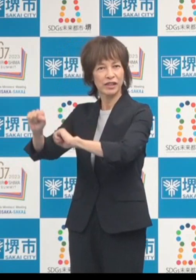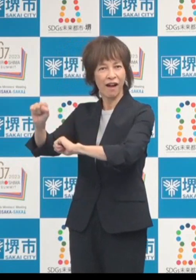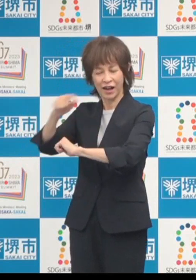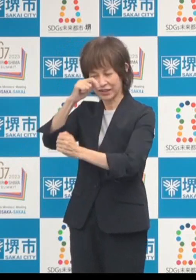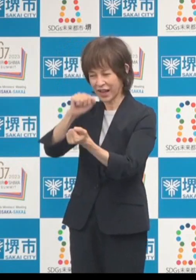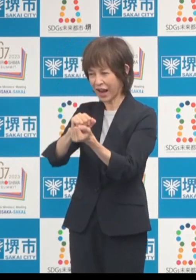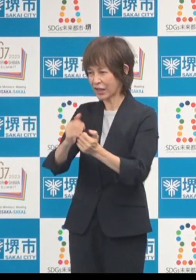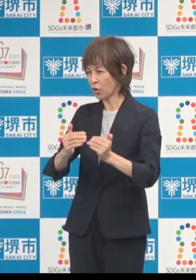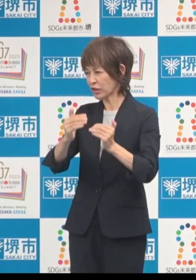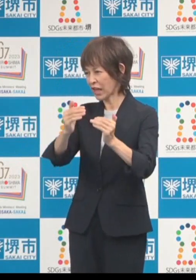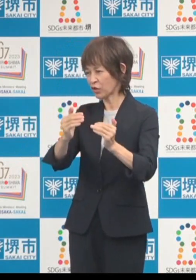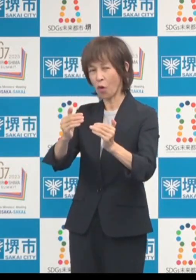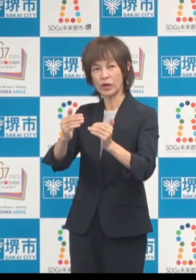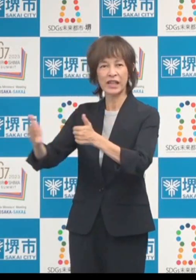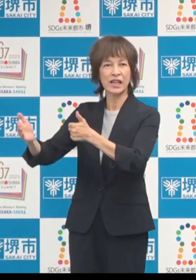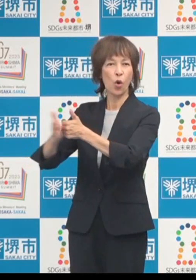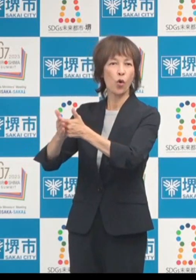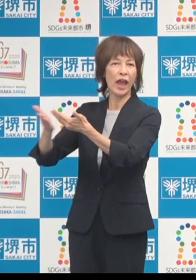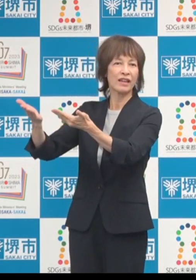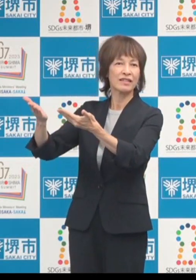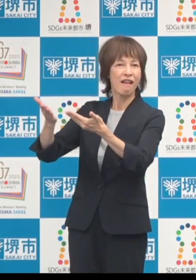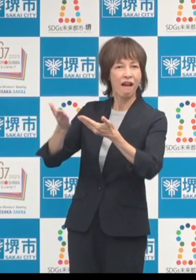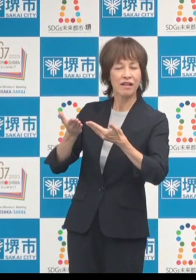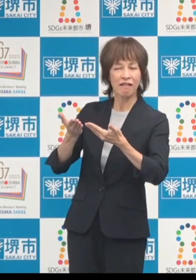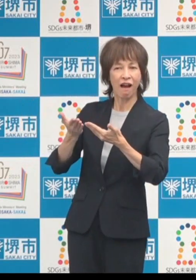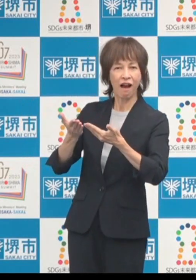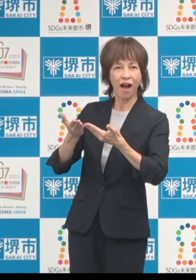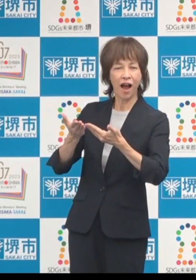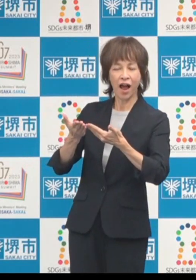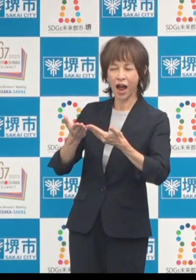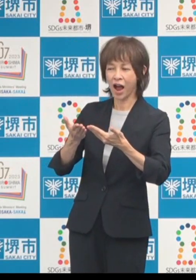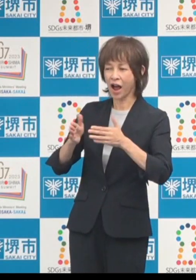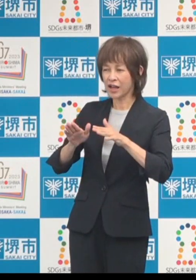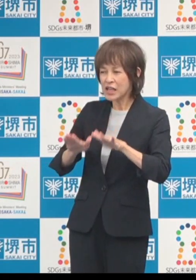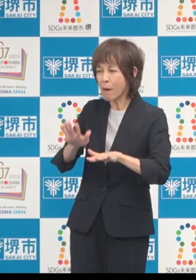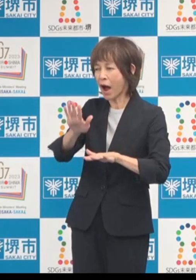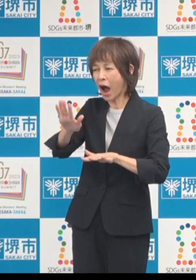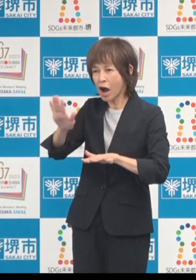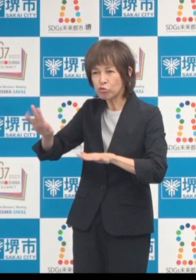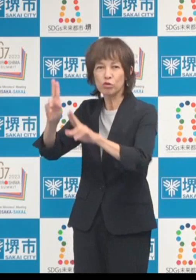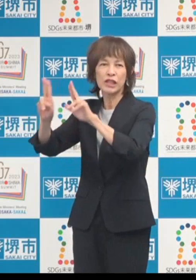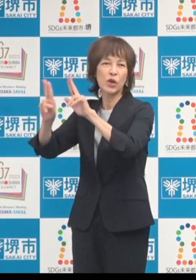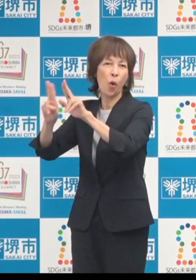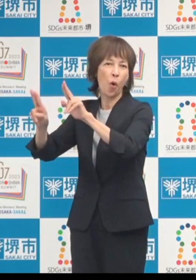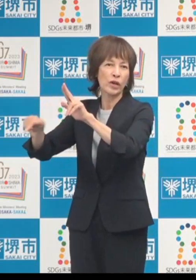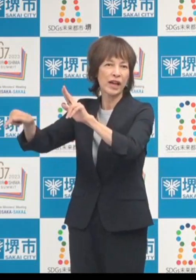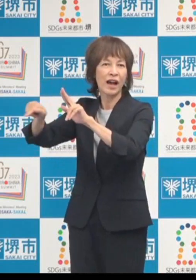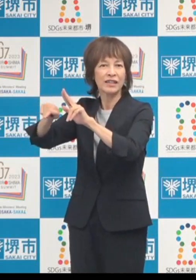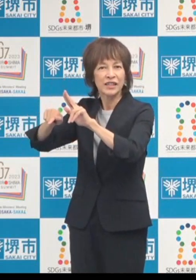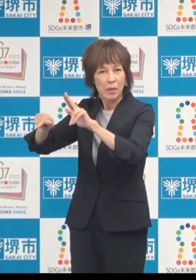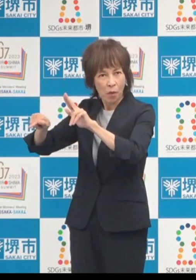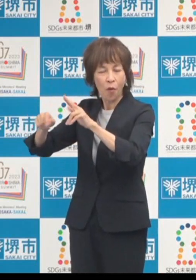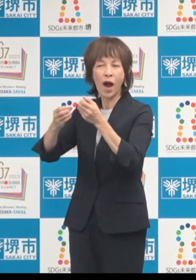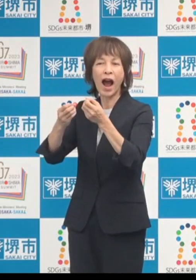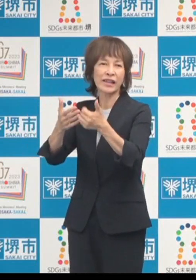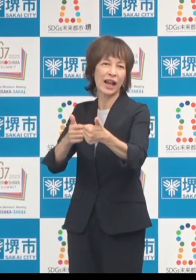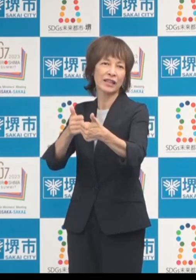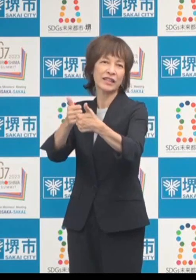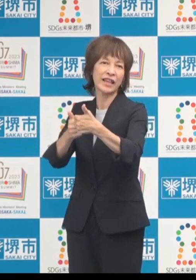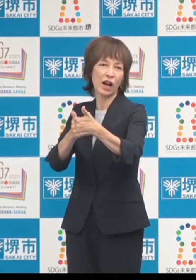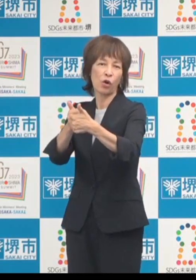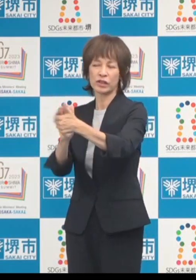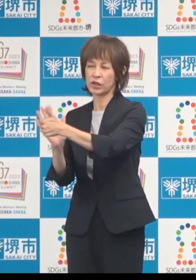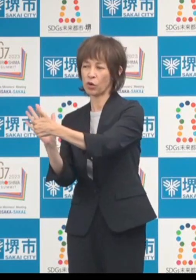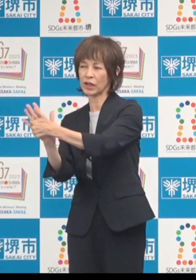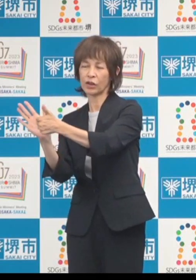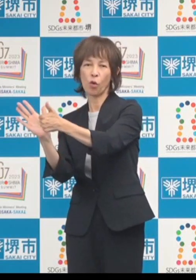成長に発展貢献していただいた企業の皆様に関しましても、これからも新しいチャレンジをどんどん後押しをするために、